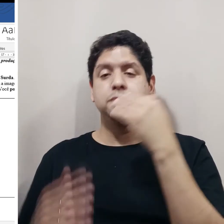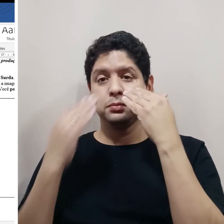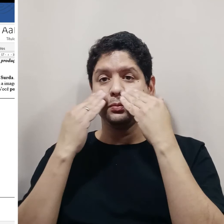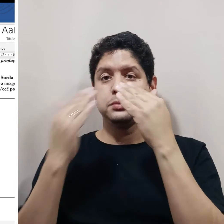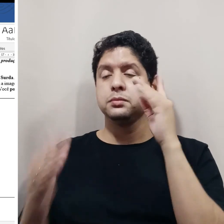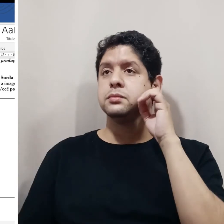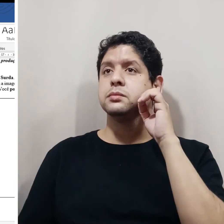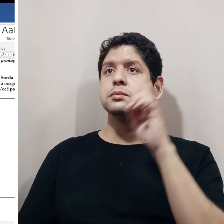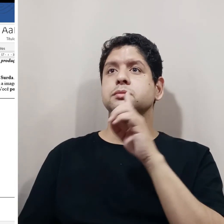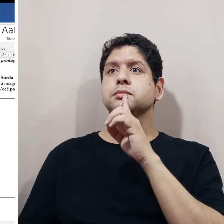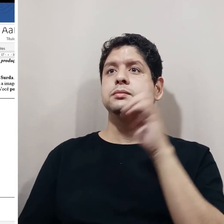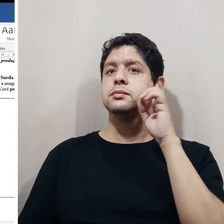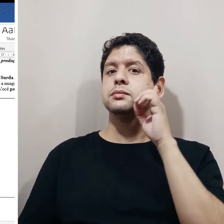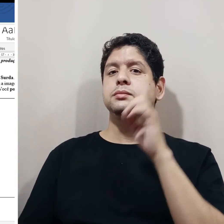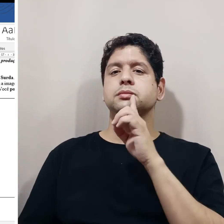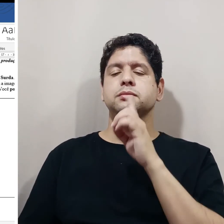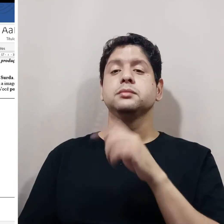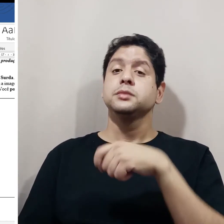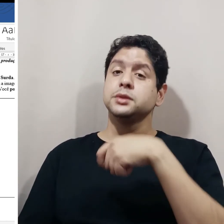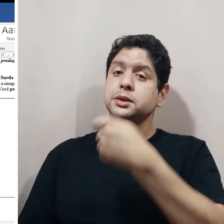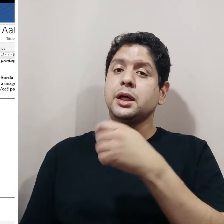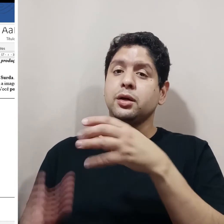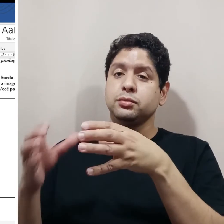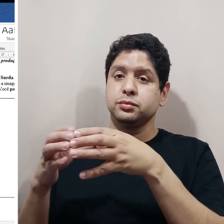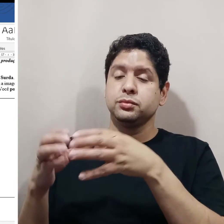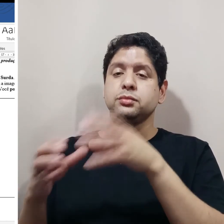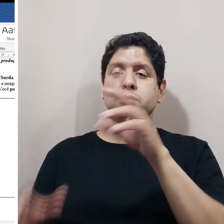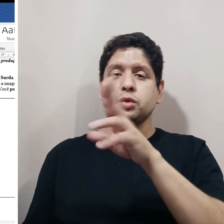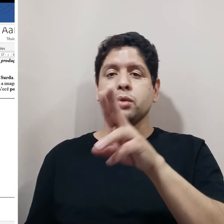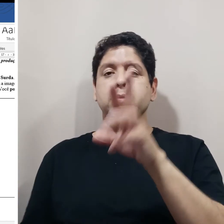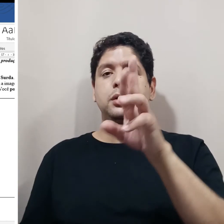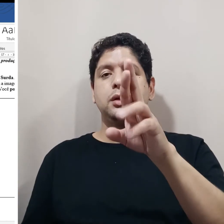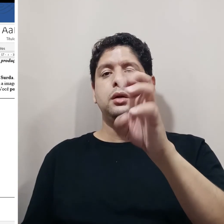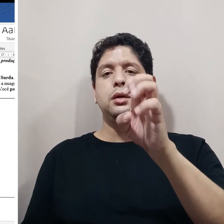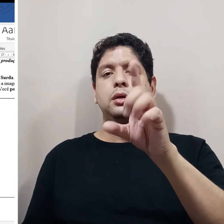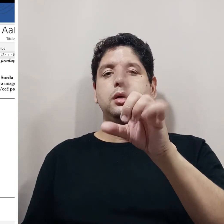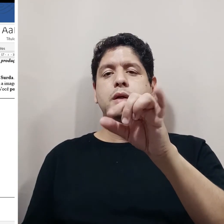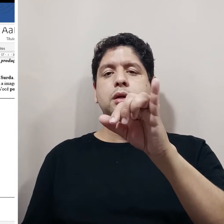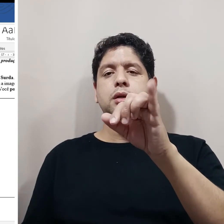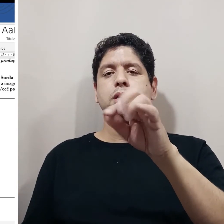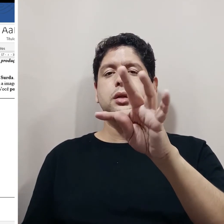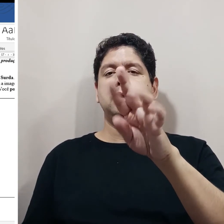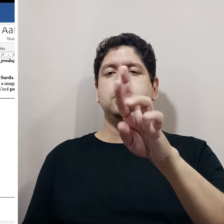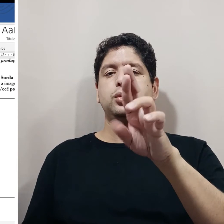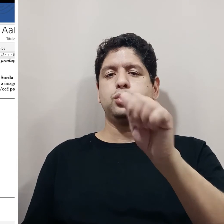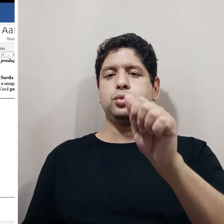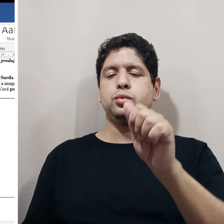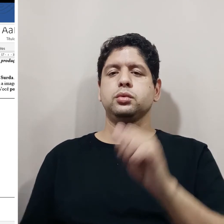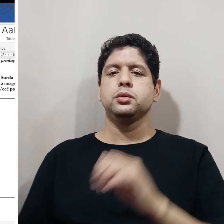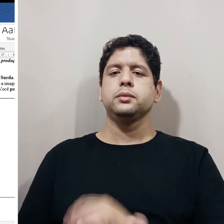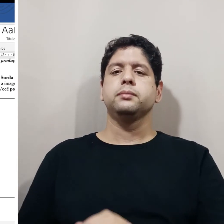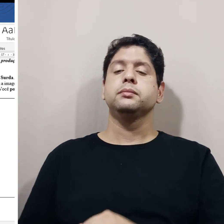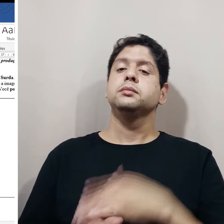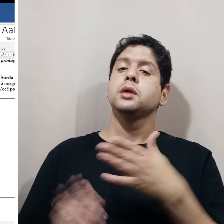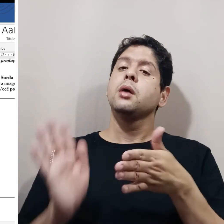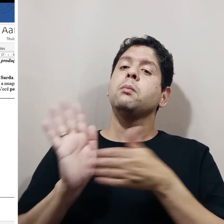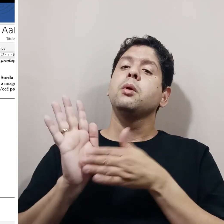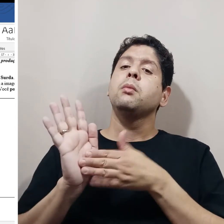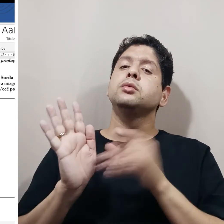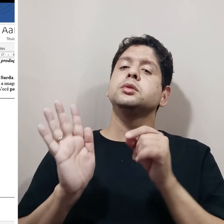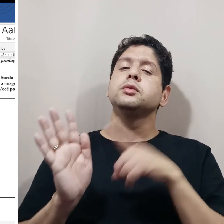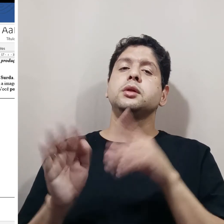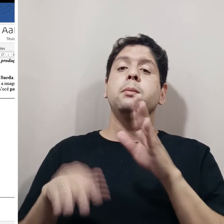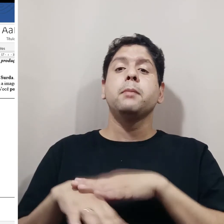imaginou a Mona Lisa como se a Mona Lisa fosse surda e estivesse usando língua, né, de sinais para se apresentar como